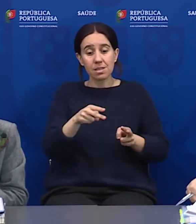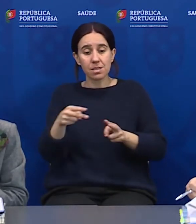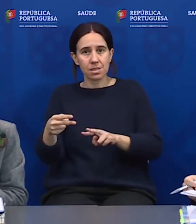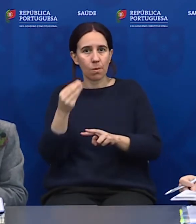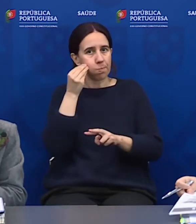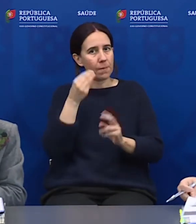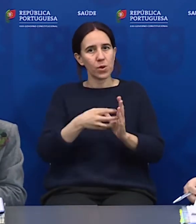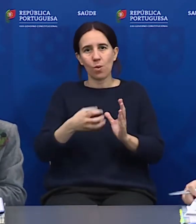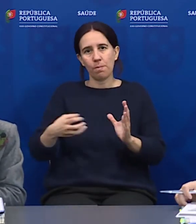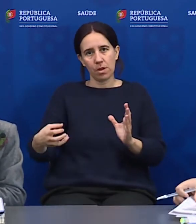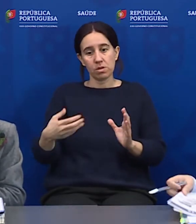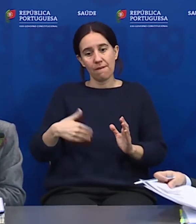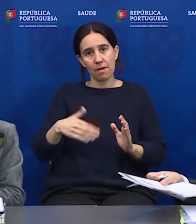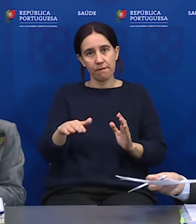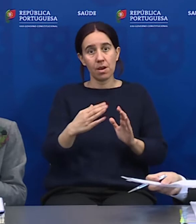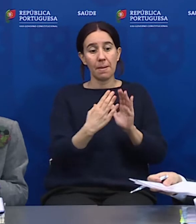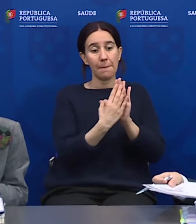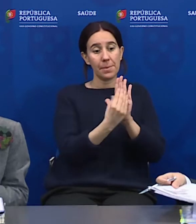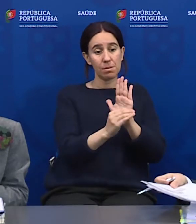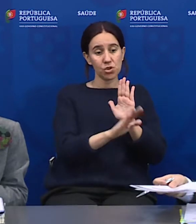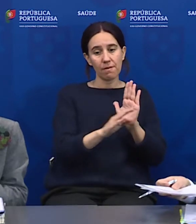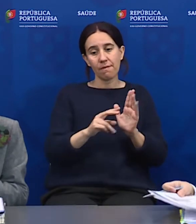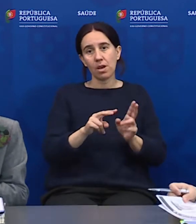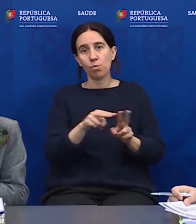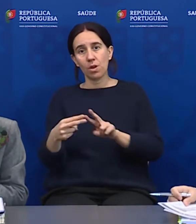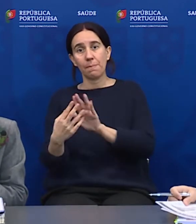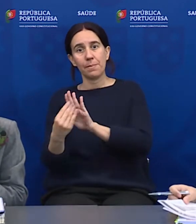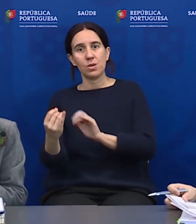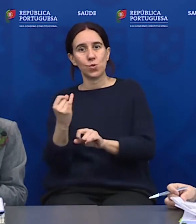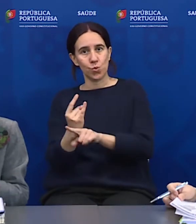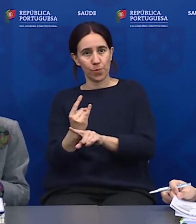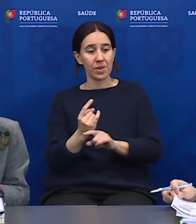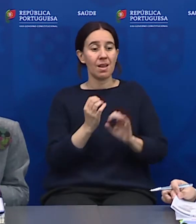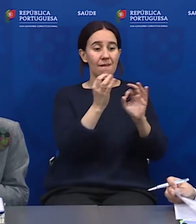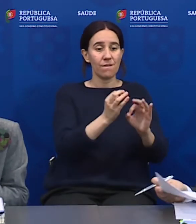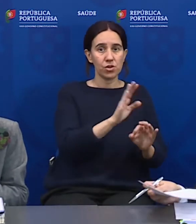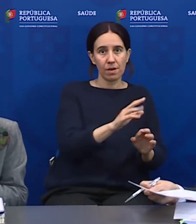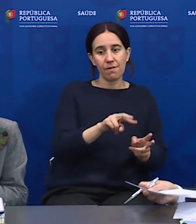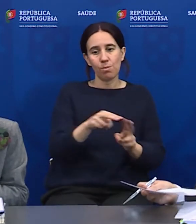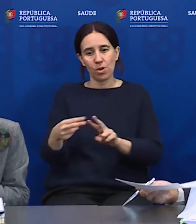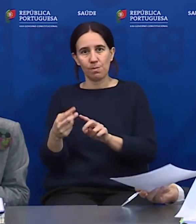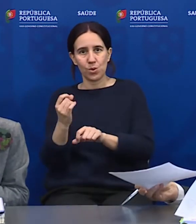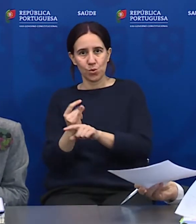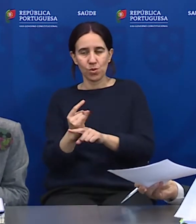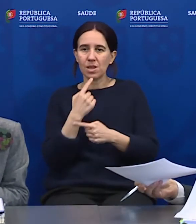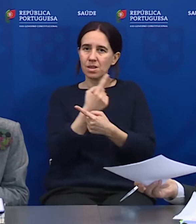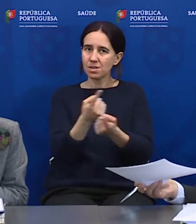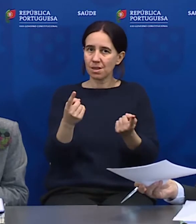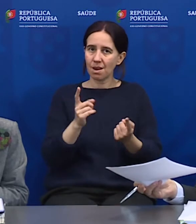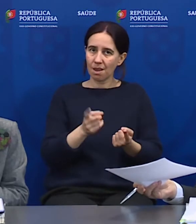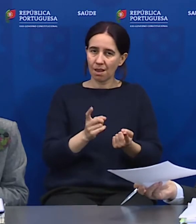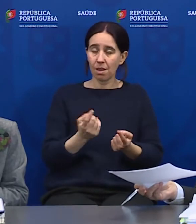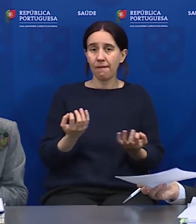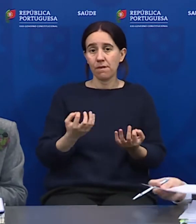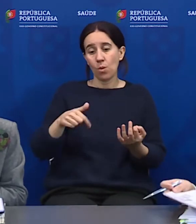dias complexos. Vamos mudar de um paradigma para outro, de uma forma assistencial para outra. E era isso que eu queria dizer, uma vez